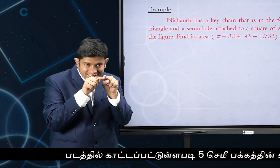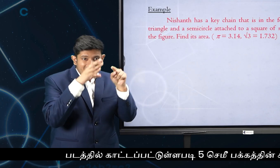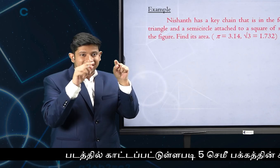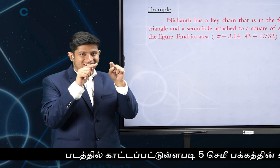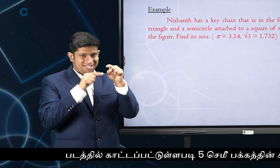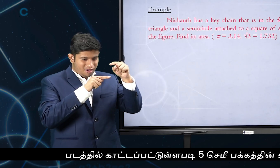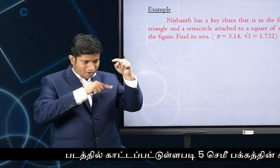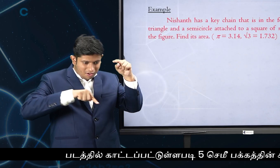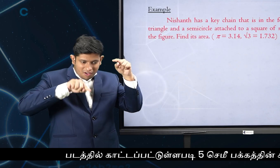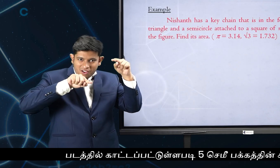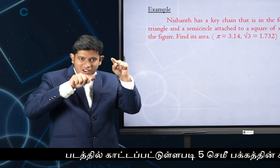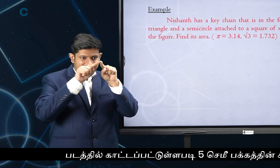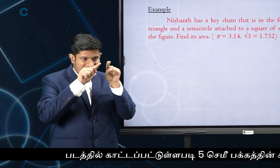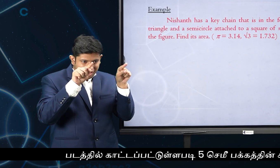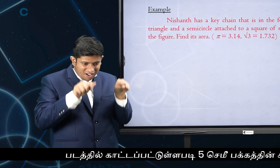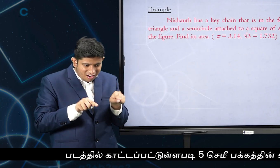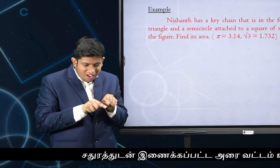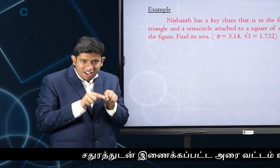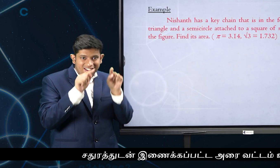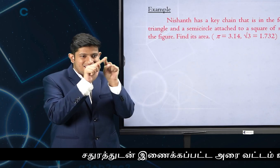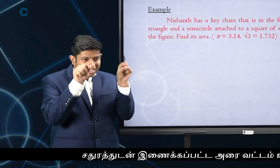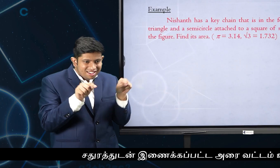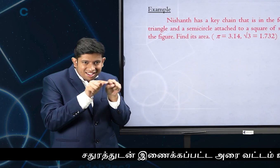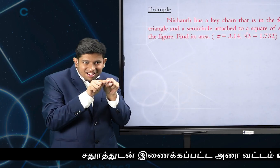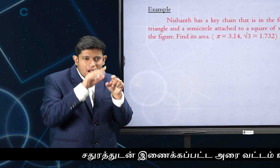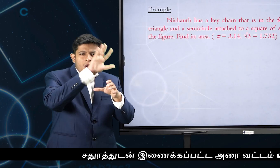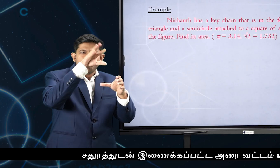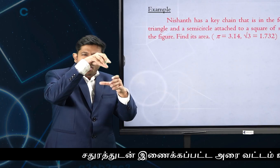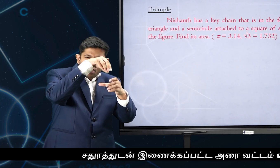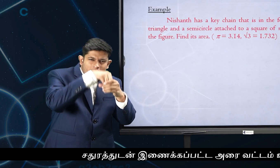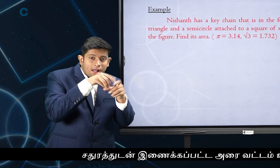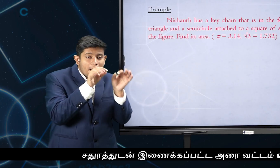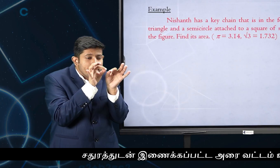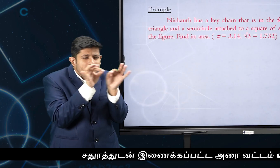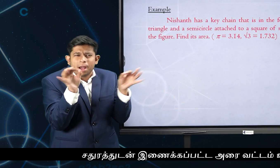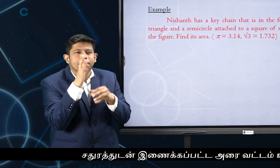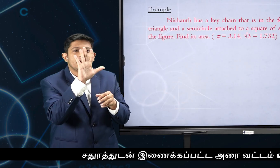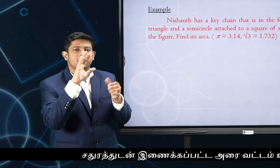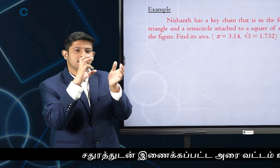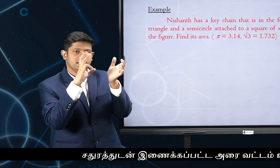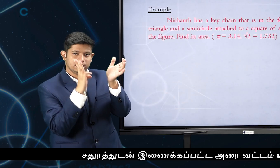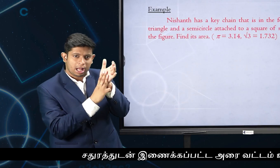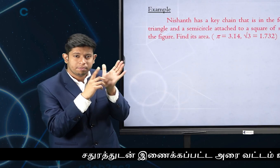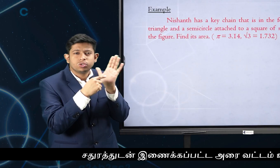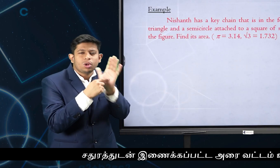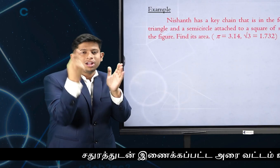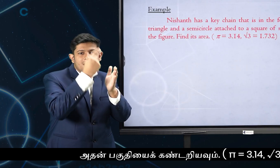படி 5 சென்டிமீட்டர் பக்கத்தின் சதுரத்துடன் இணைக்கப்பட்ட அரை வட்டம் உள்ளது.